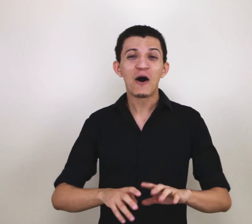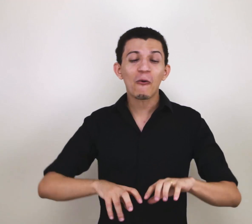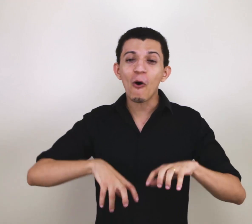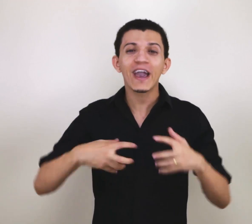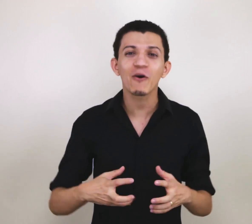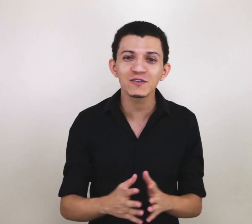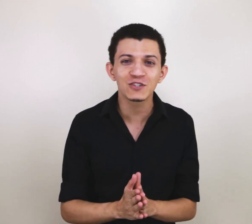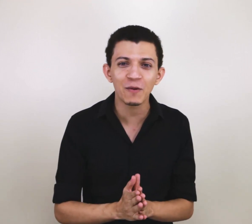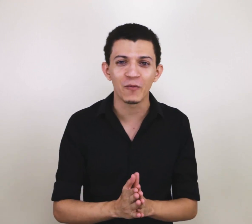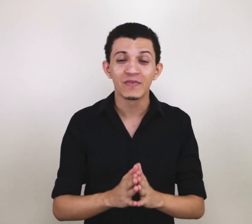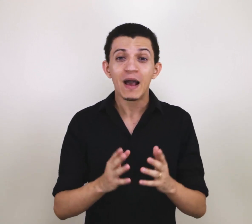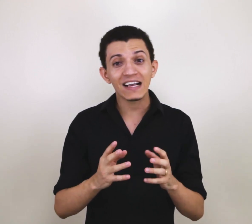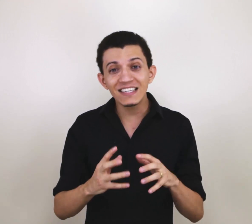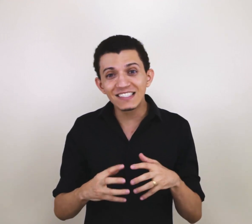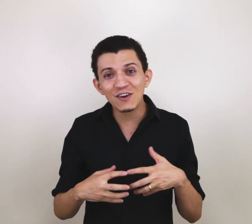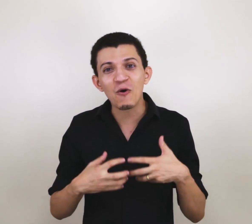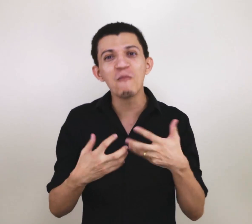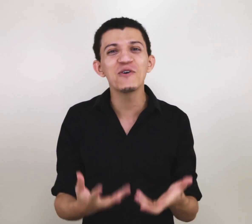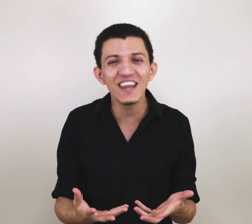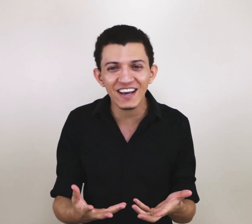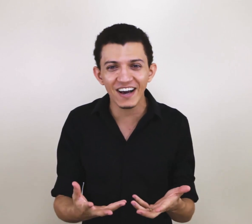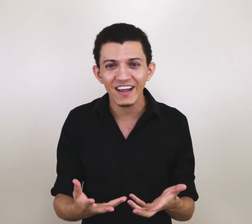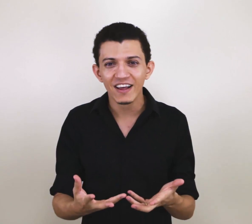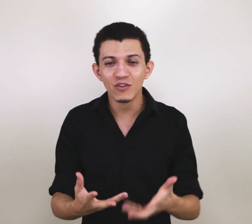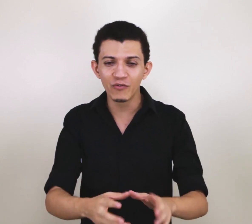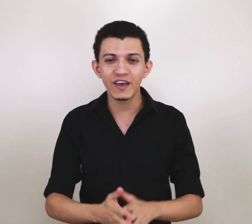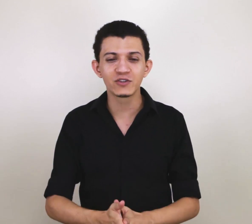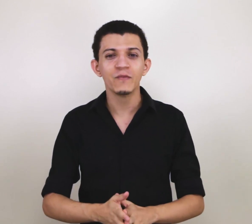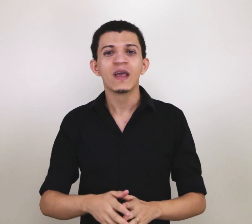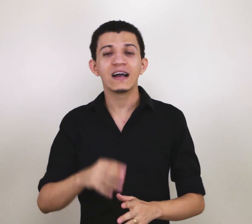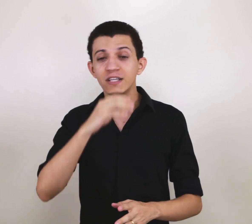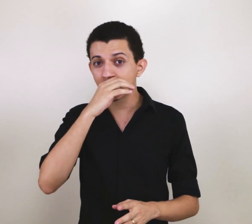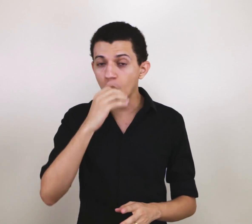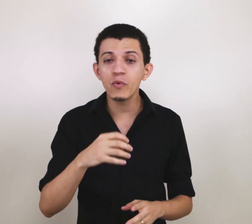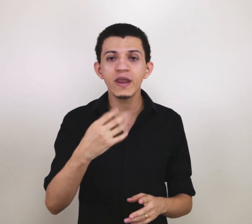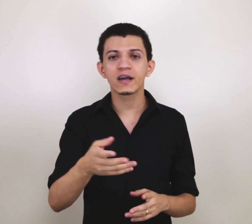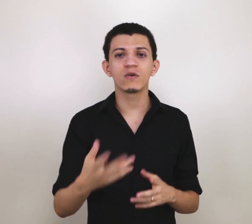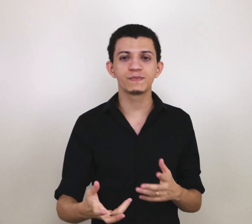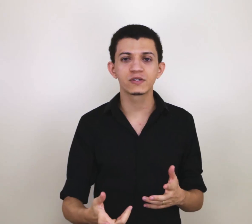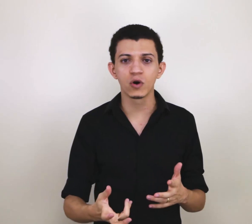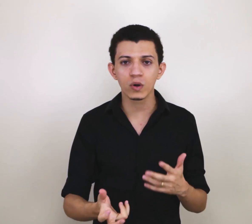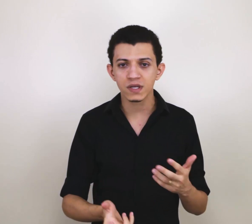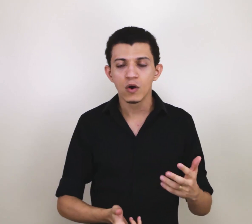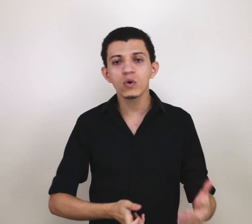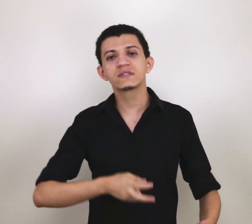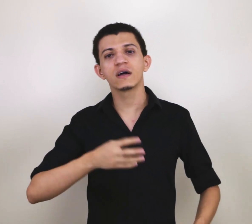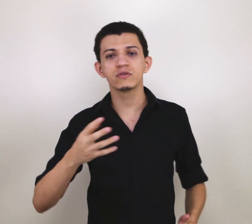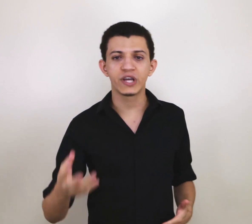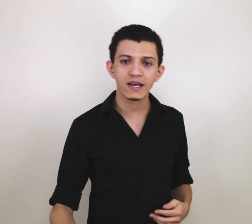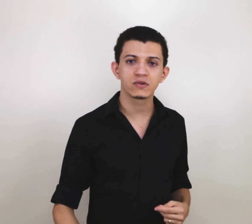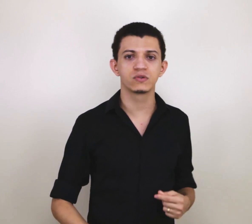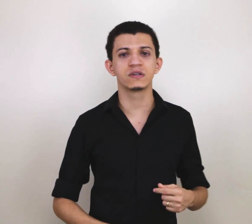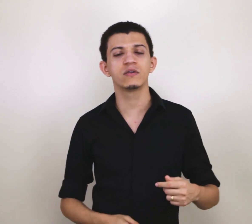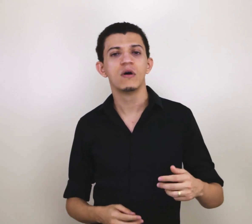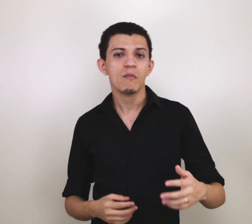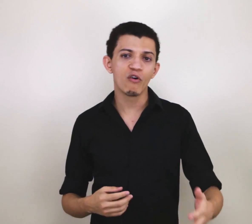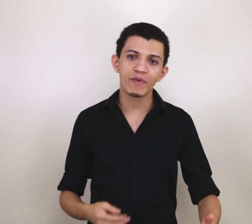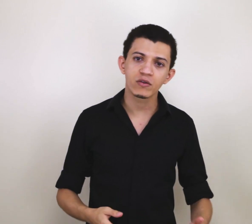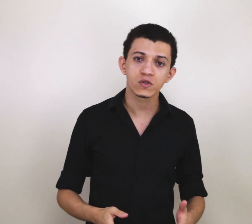ou qualquer coisa do tipo. A gente se comunica no vídeo, a gente se comunica com as pessoas usando gestos, usando o movimento do nosso